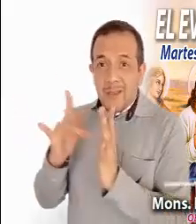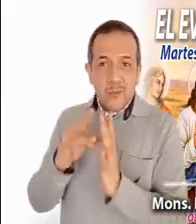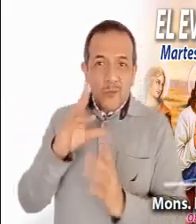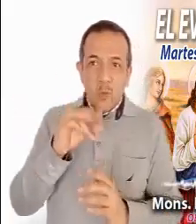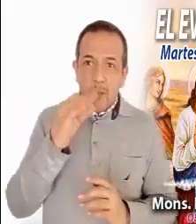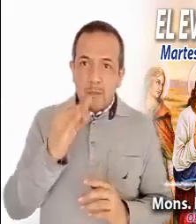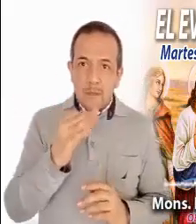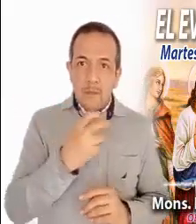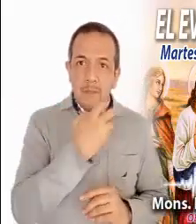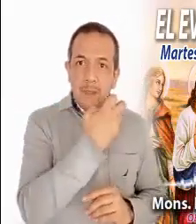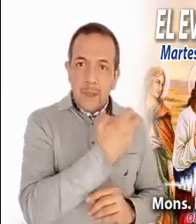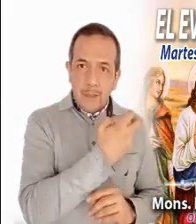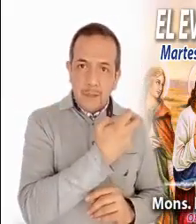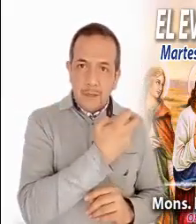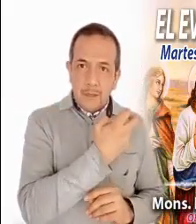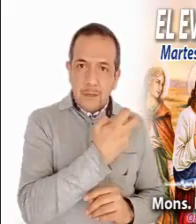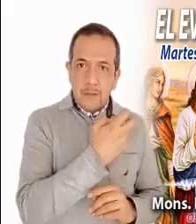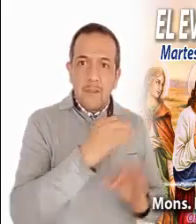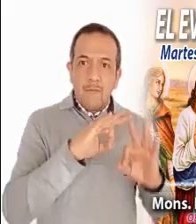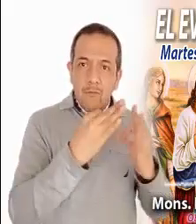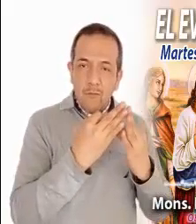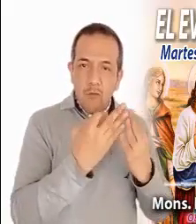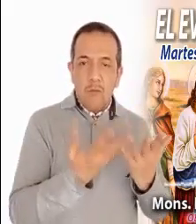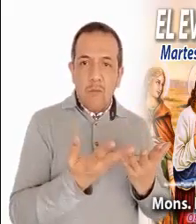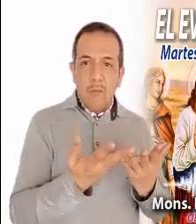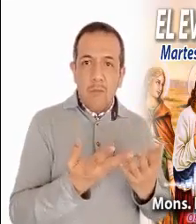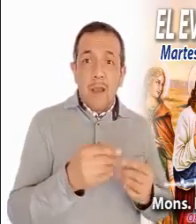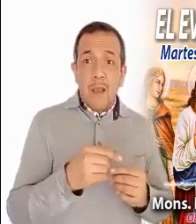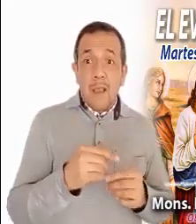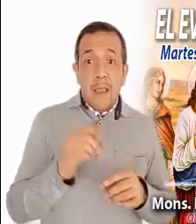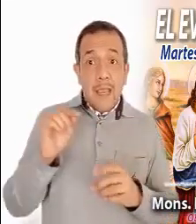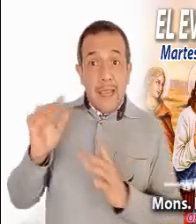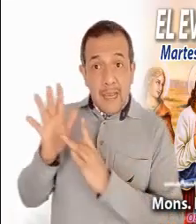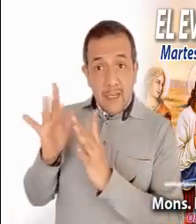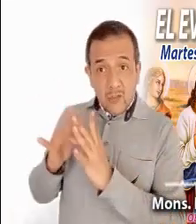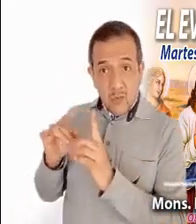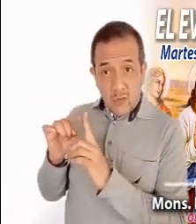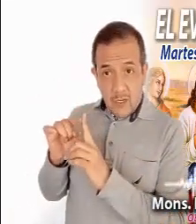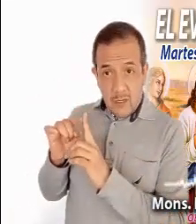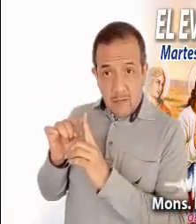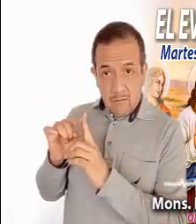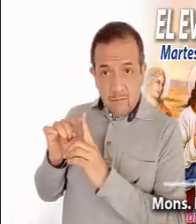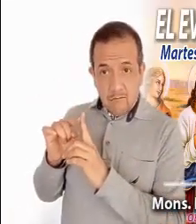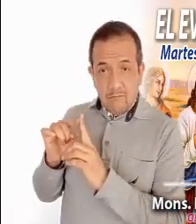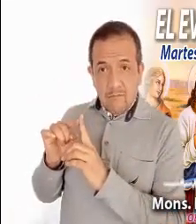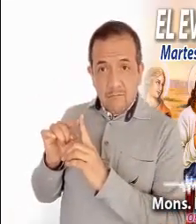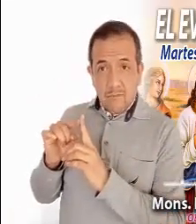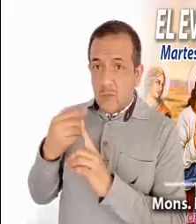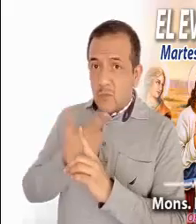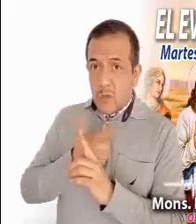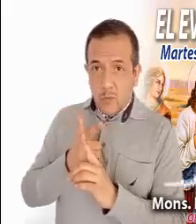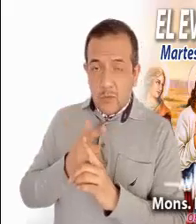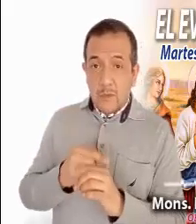de condenas a causa de su persona. ¿Cuántos conflictos religiosos e ideológicos